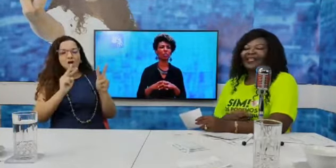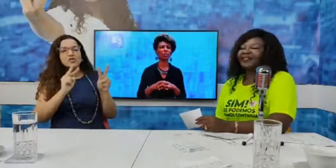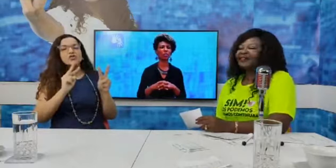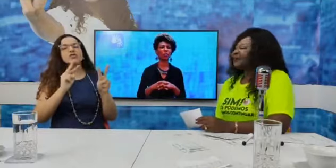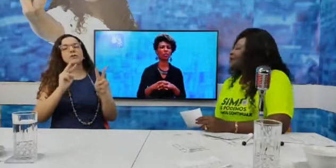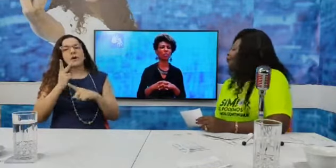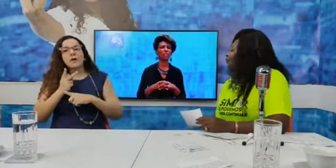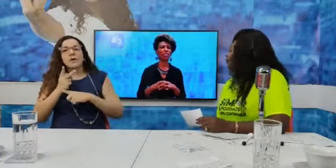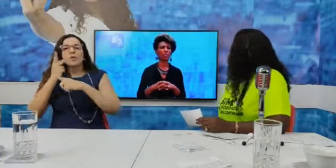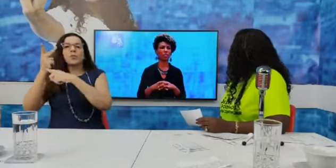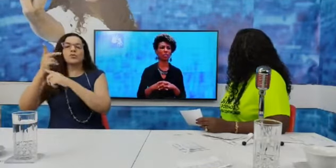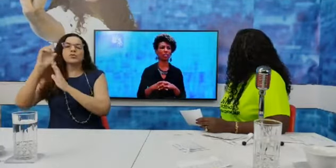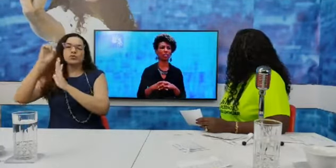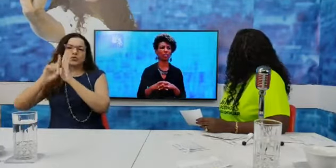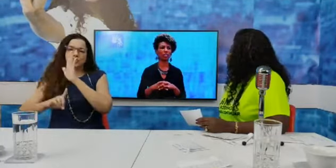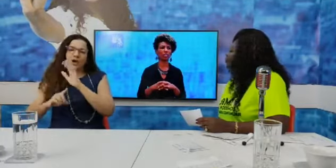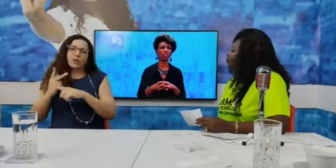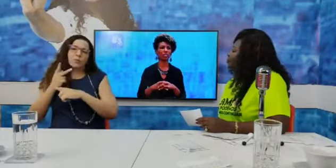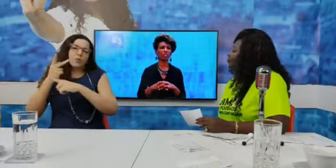Porque o surdo, ele é visual.